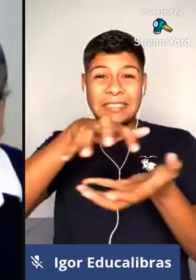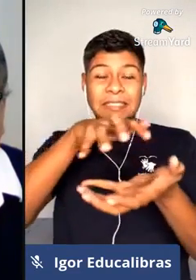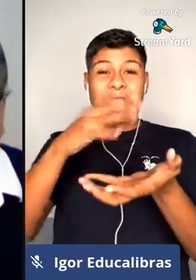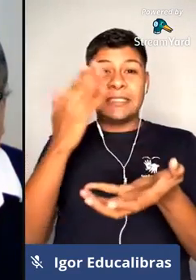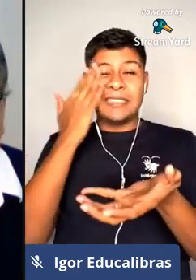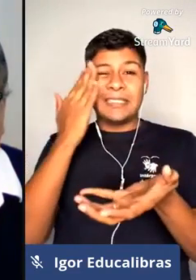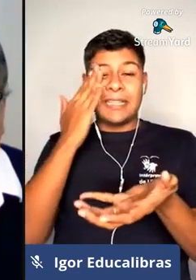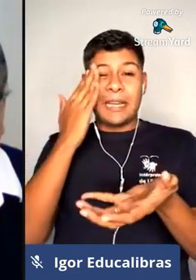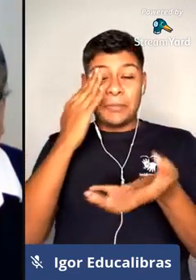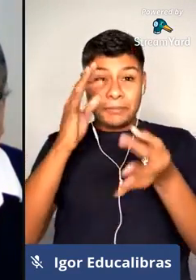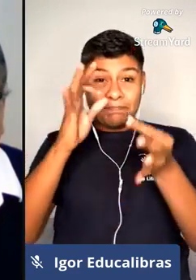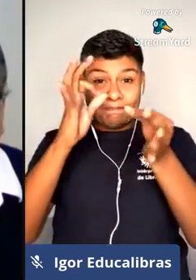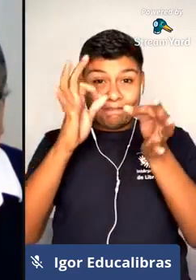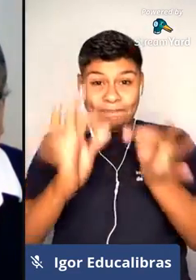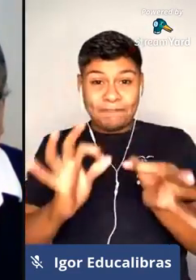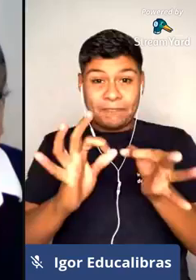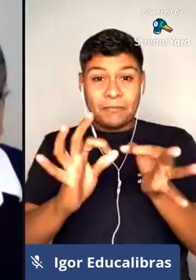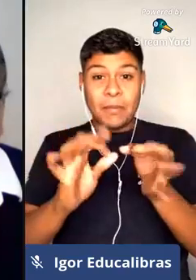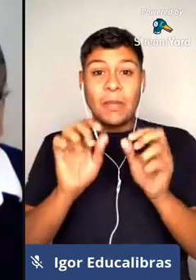exatamente quando